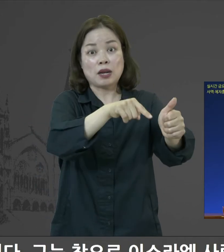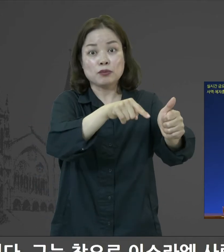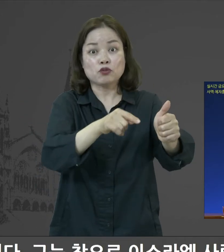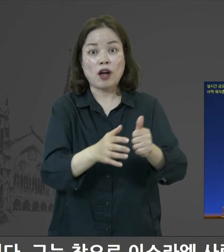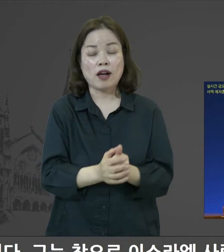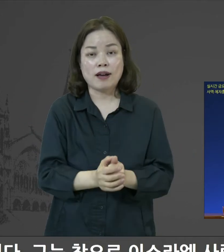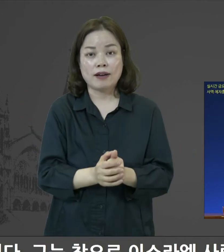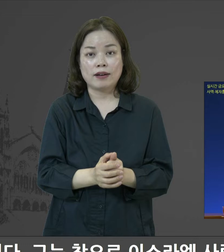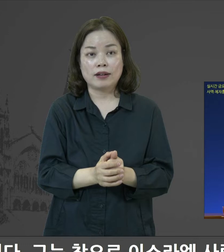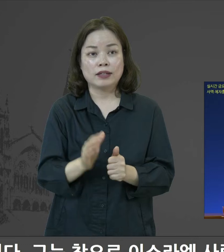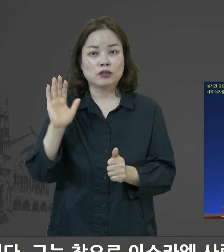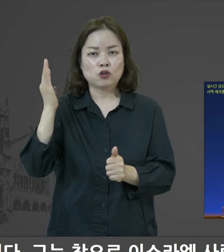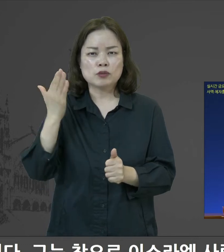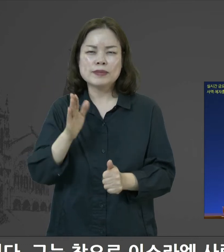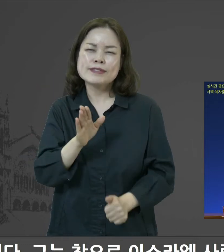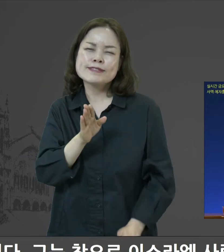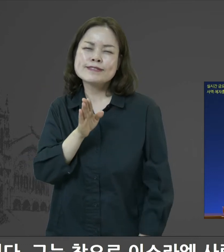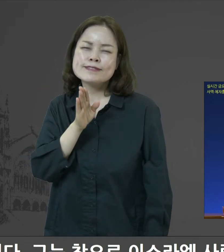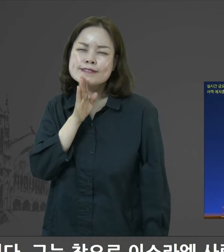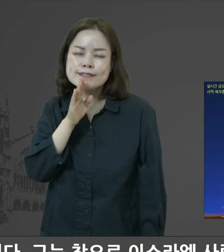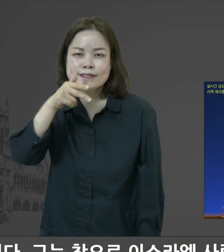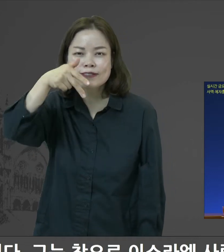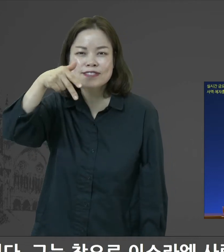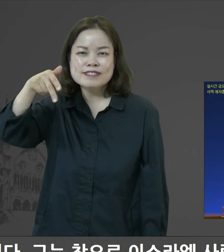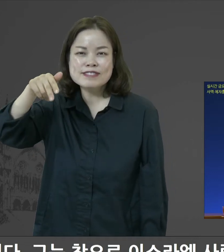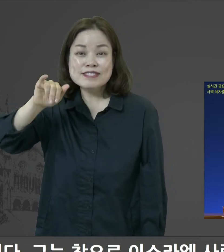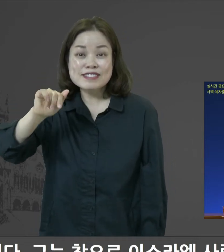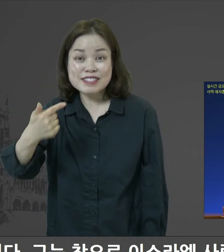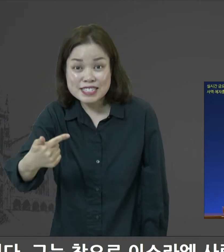요즘 쓰는 말로 찐 이스라엘이다